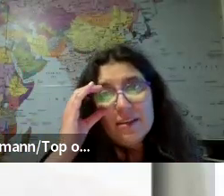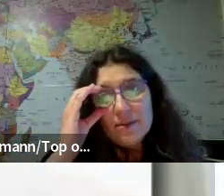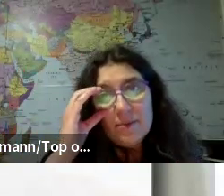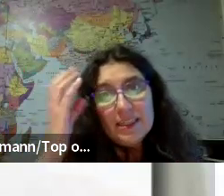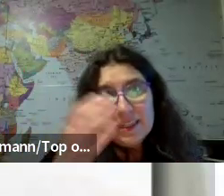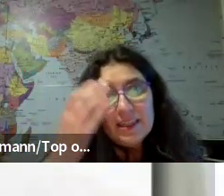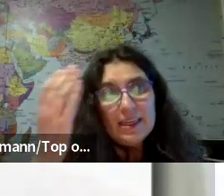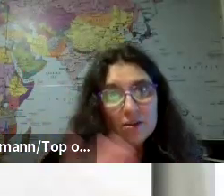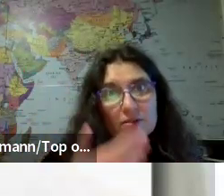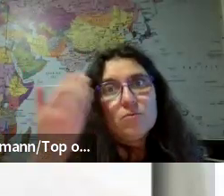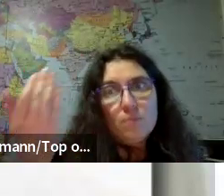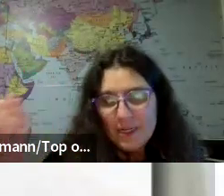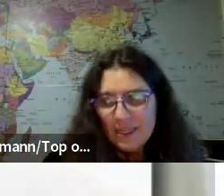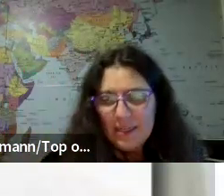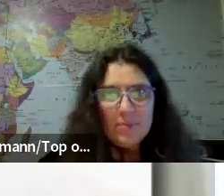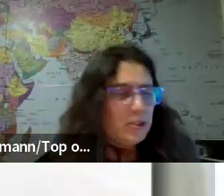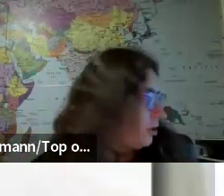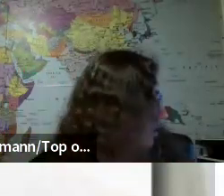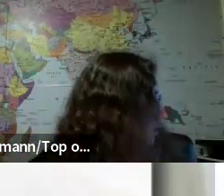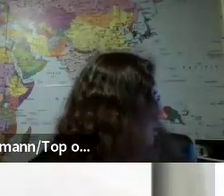que va a tener que cumplir esta persona.